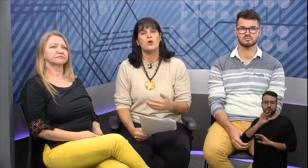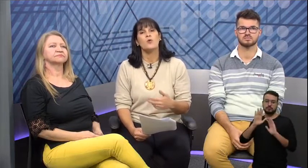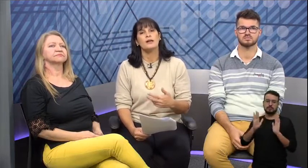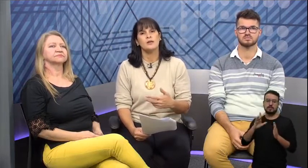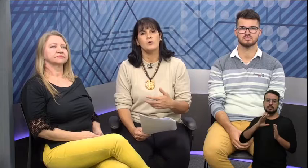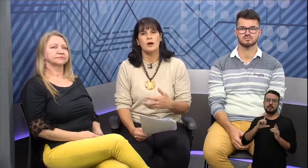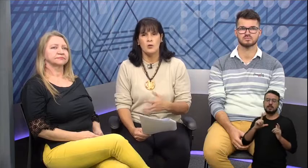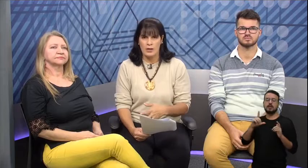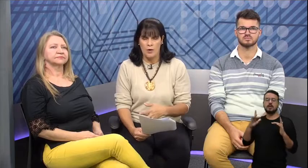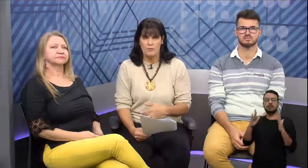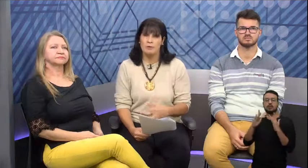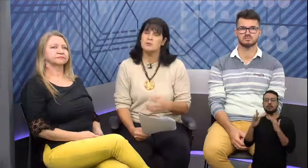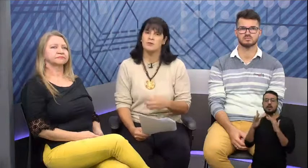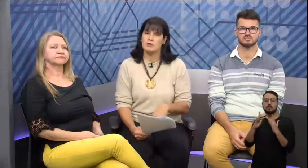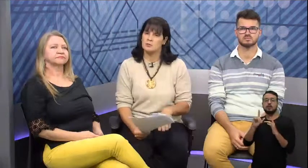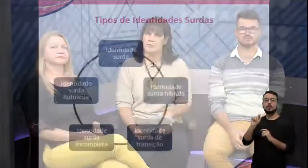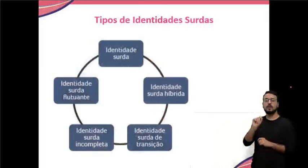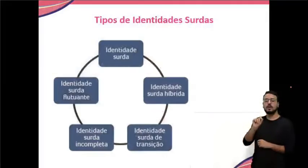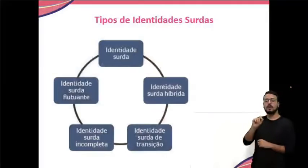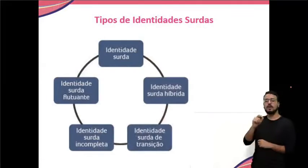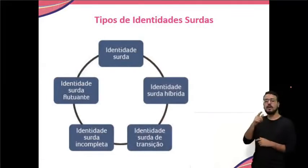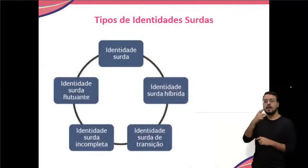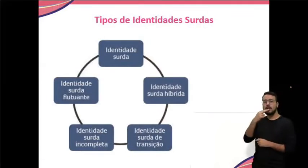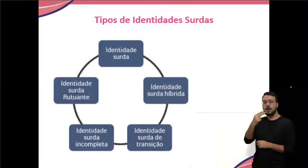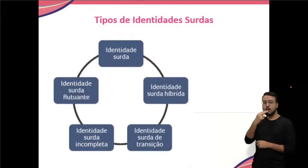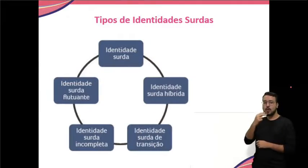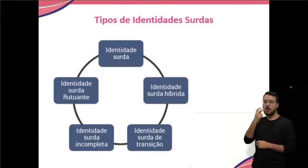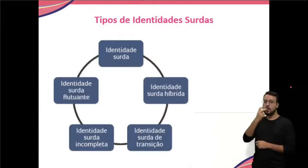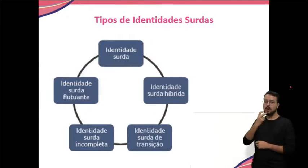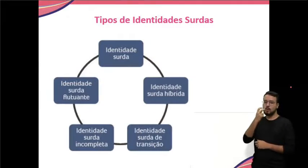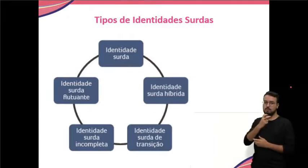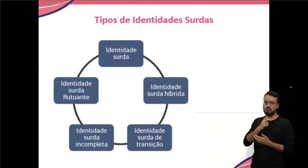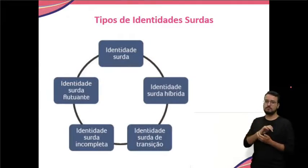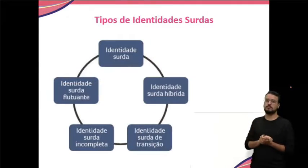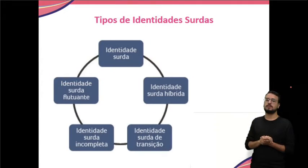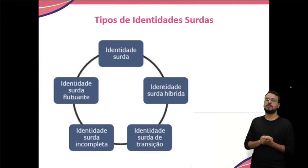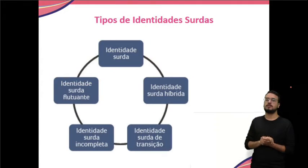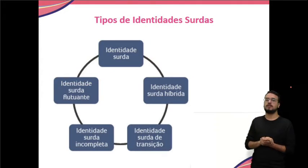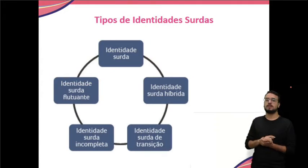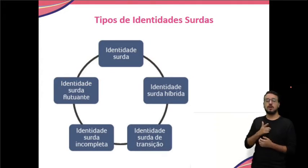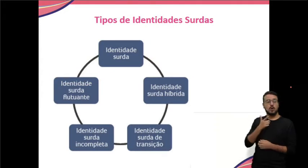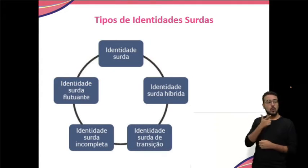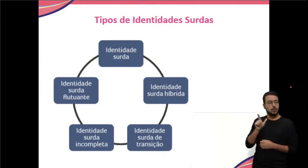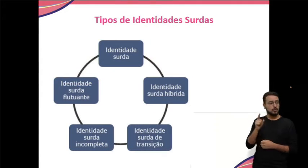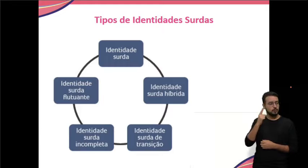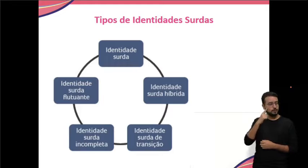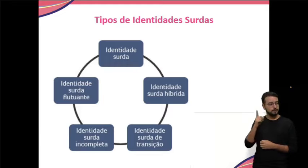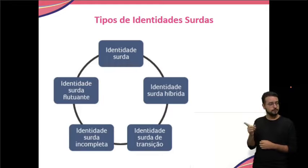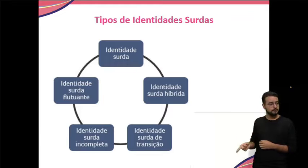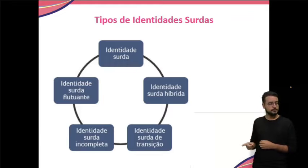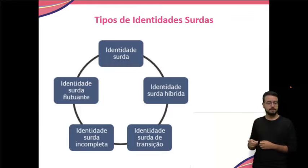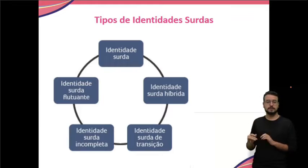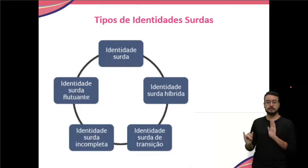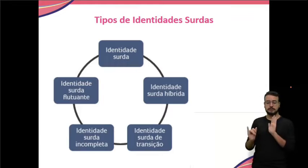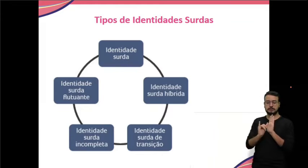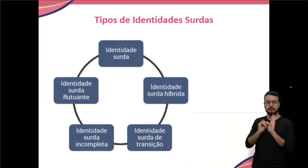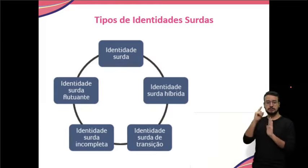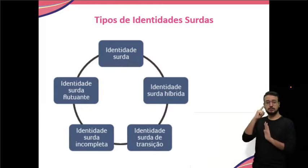com a língua oral. Vamos voltar na mesma imagem, olha lá, nós temos então identidade surda de transição. Os surdos que estão